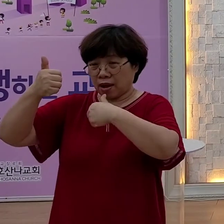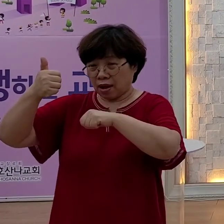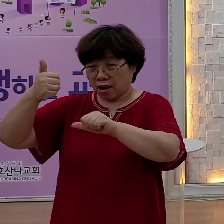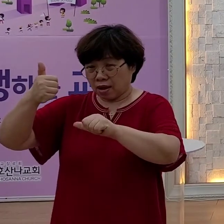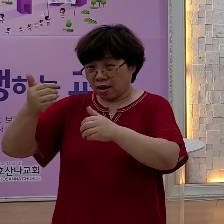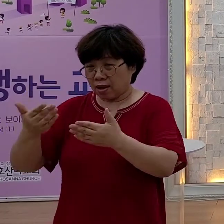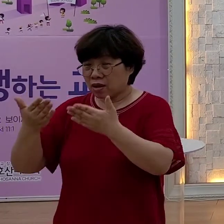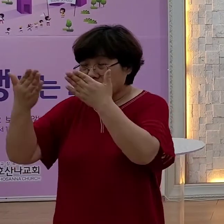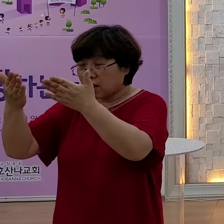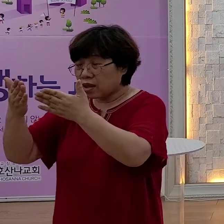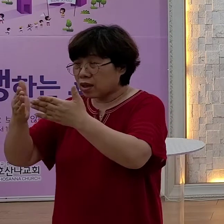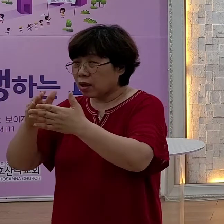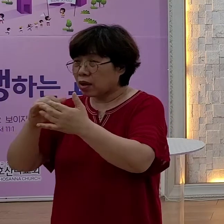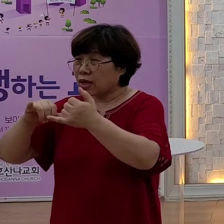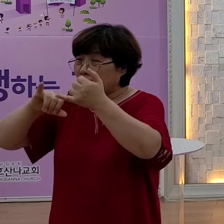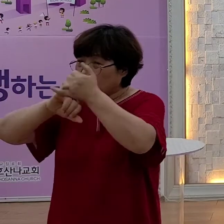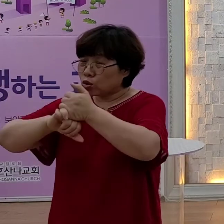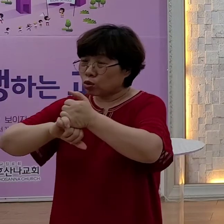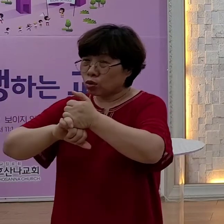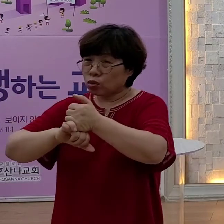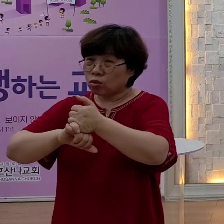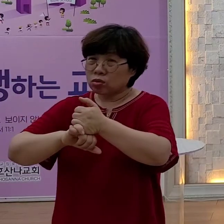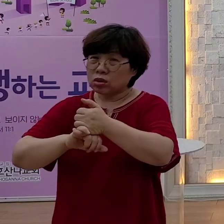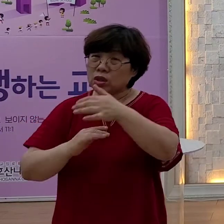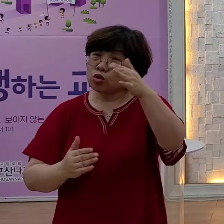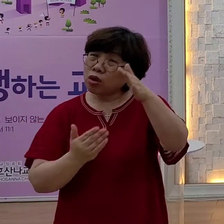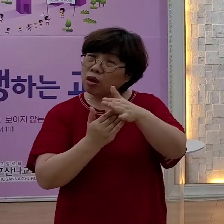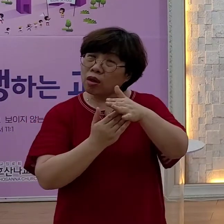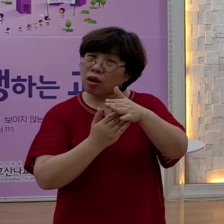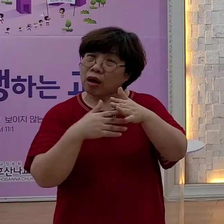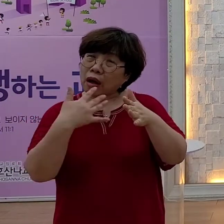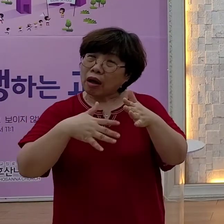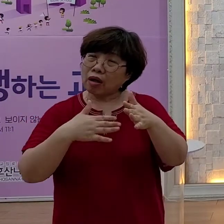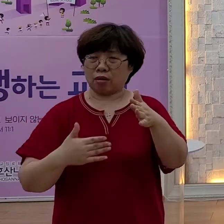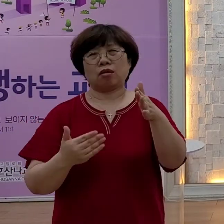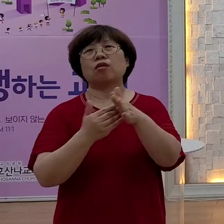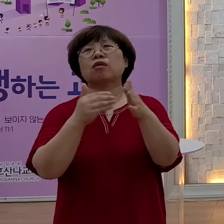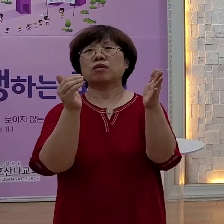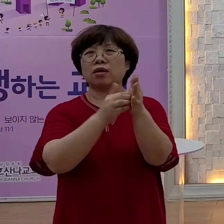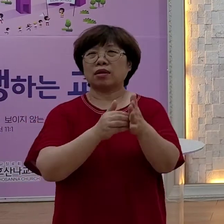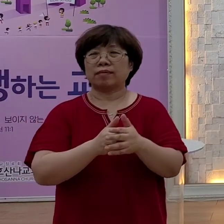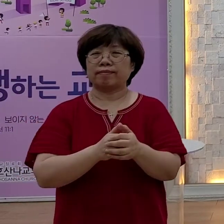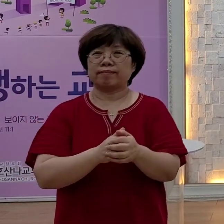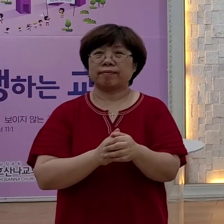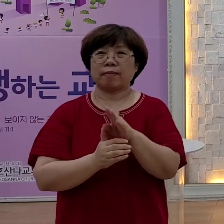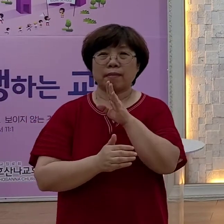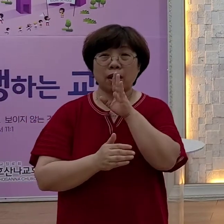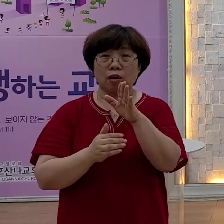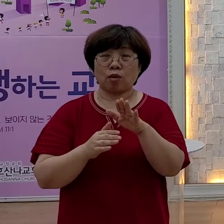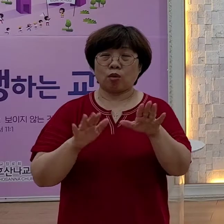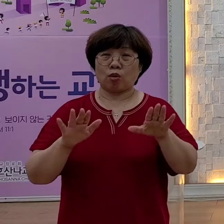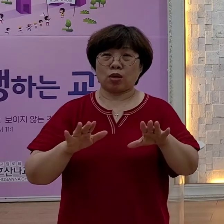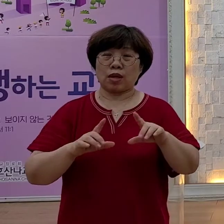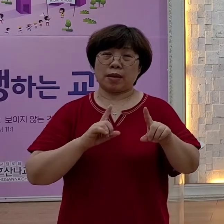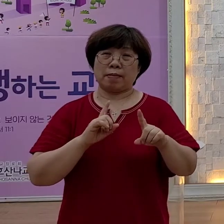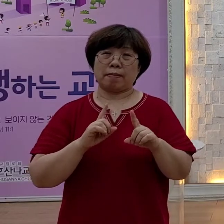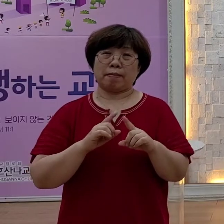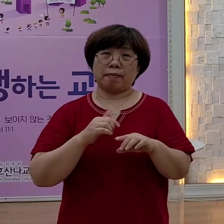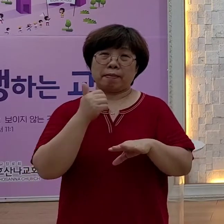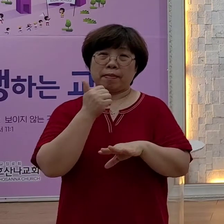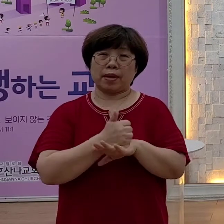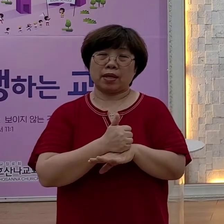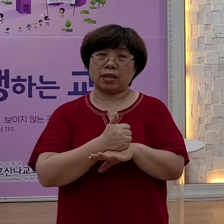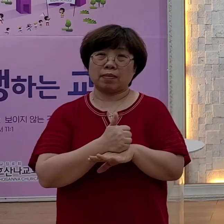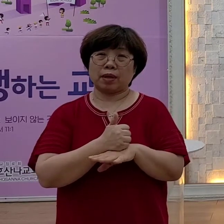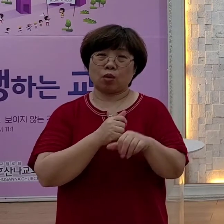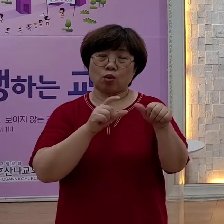그 약속을 지켰을까요? 안 지켰을까요? 지켰습니다. 지켰습니다. 여러분, 이것이 바로 오늘 마지막 우리